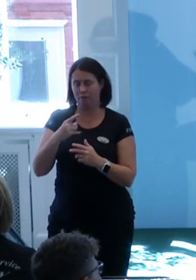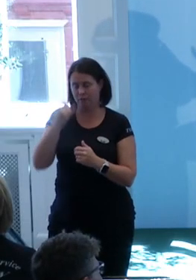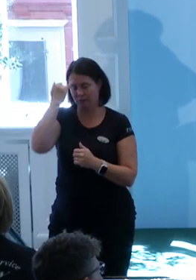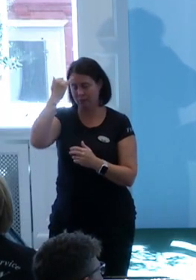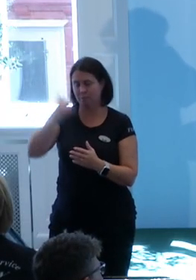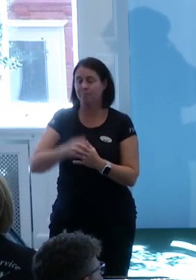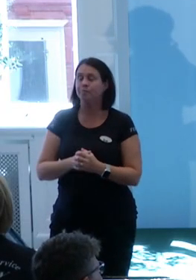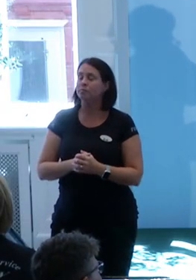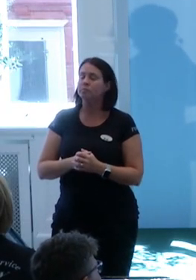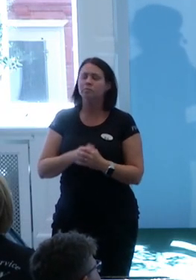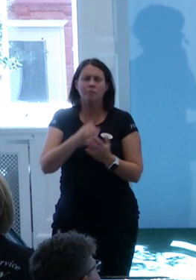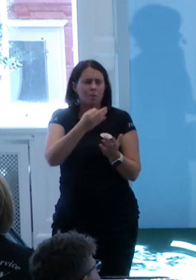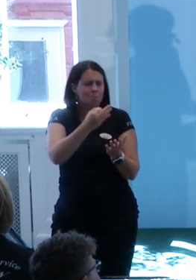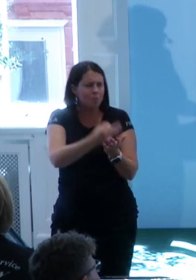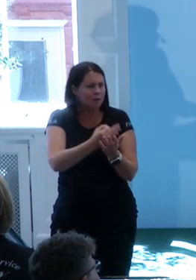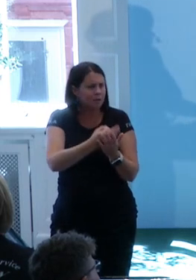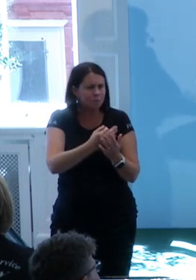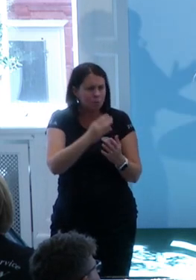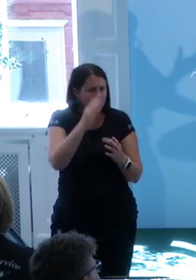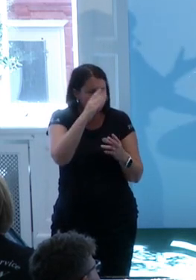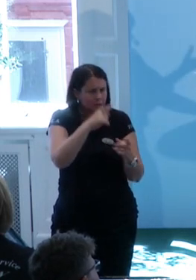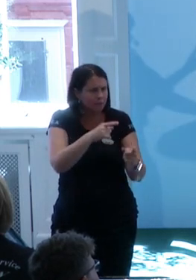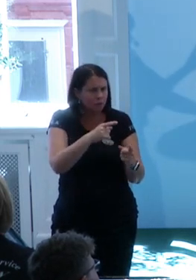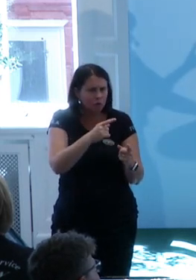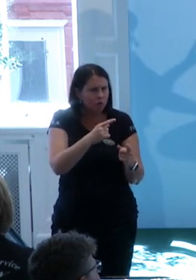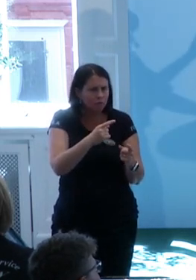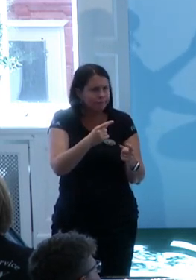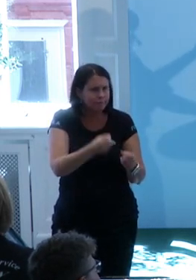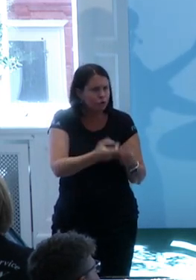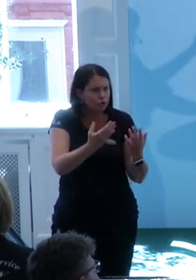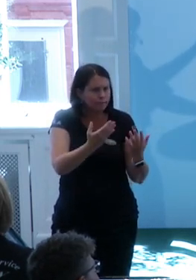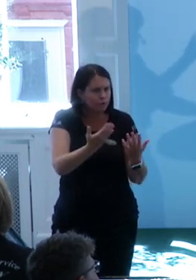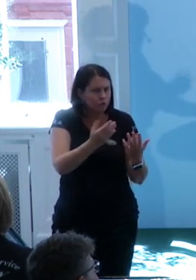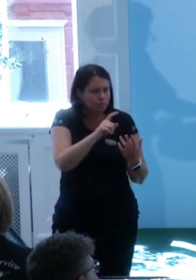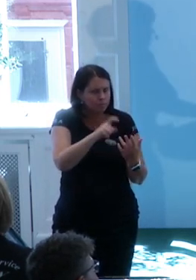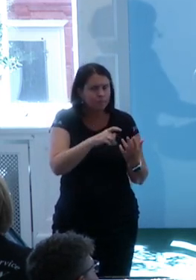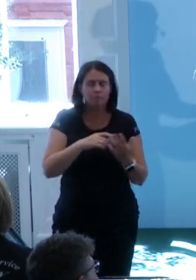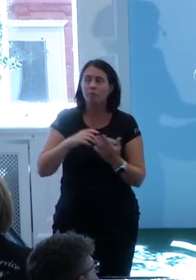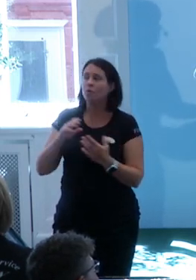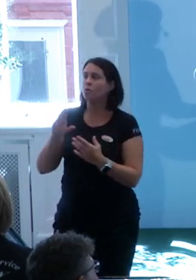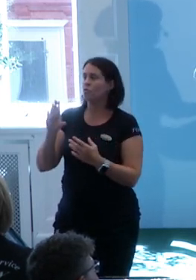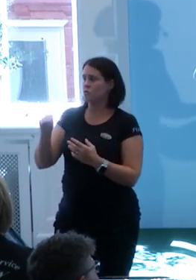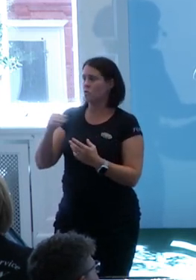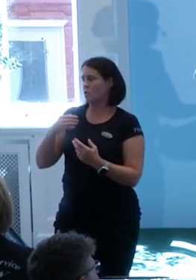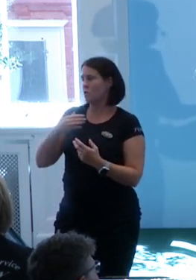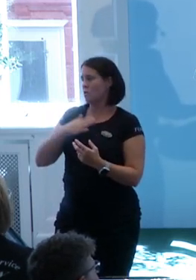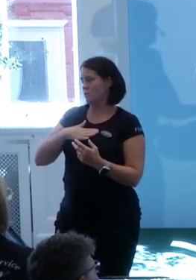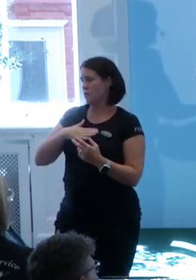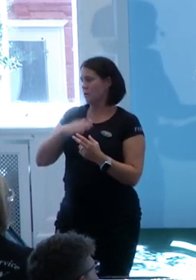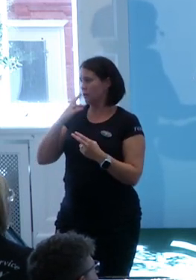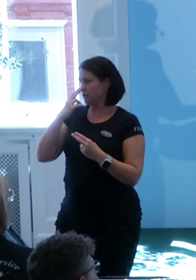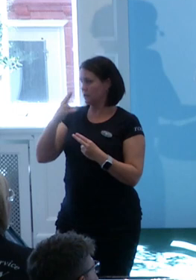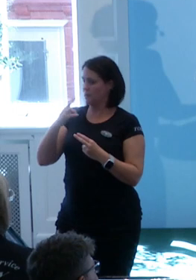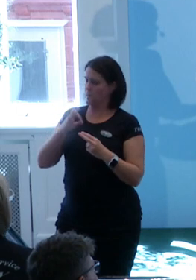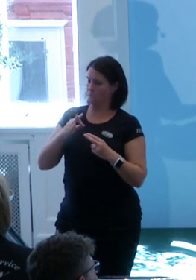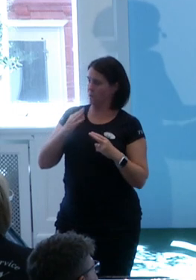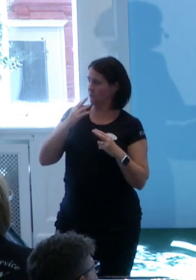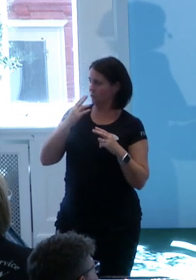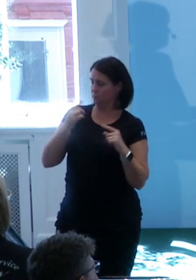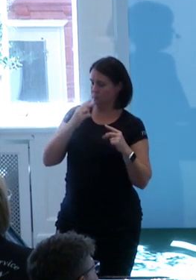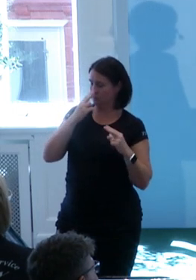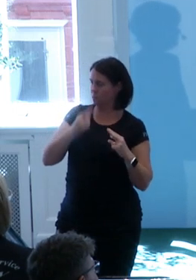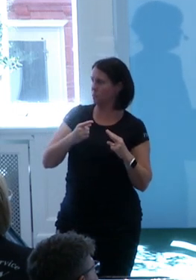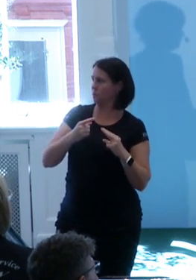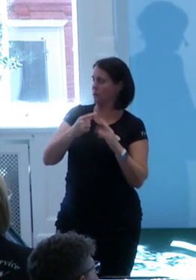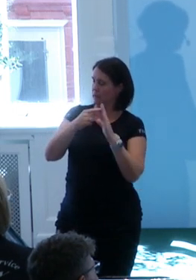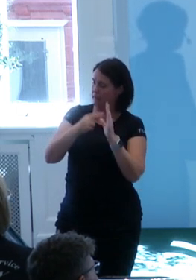Kring parkeringsproblematiken? Vad ser vi där? Ja, men här ser man ju lite grann hur diskussionerna går nu med de